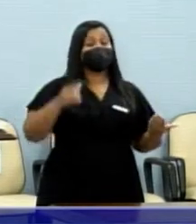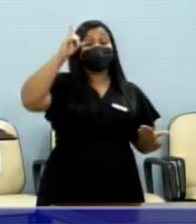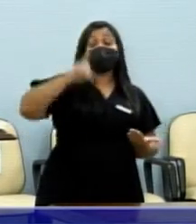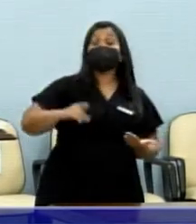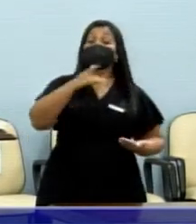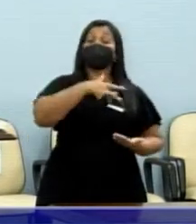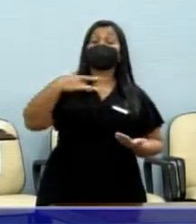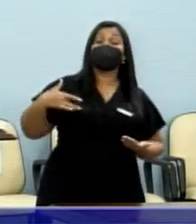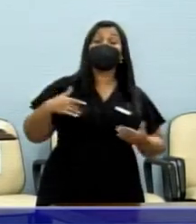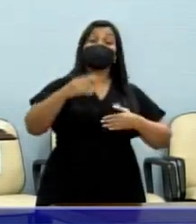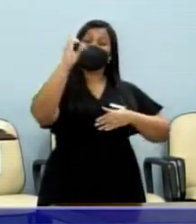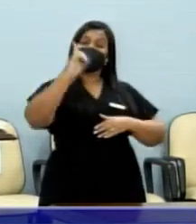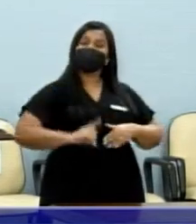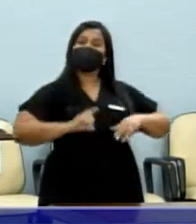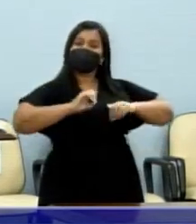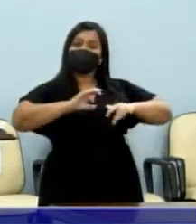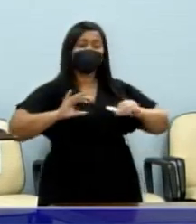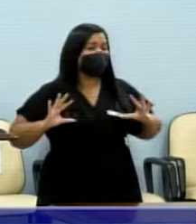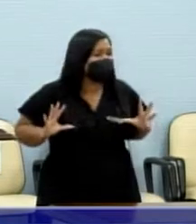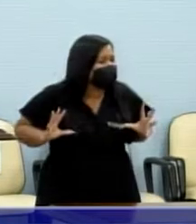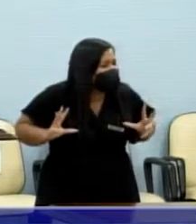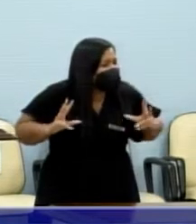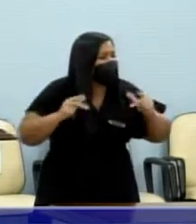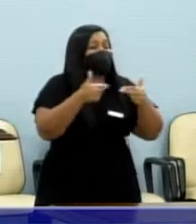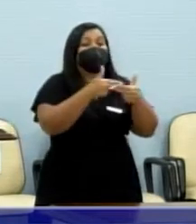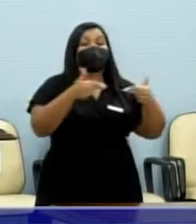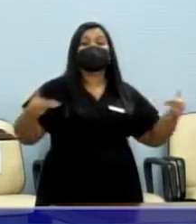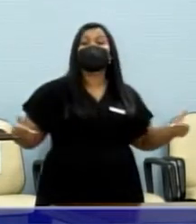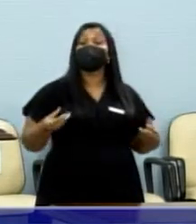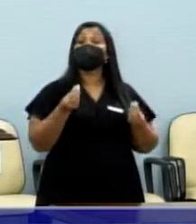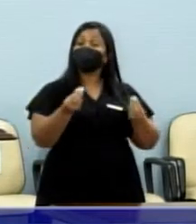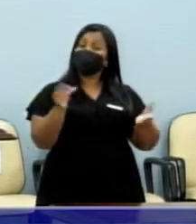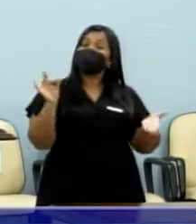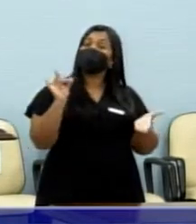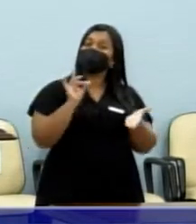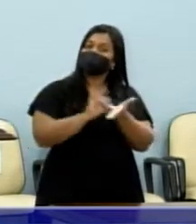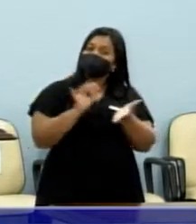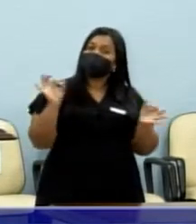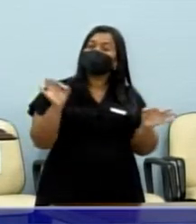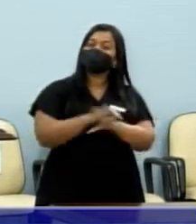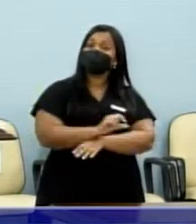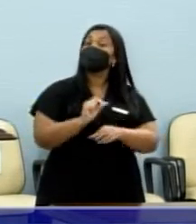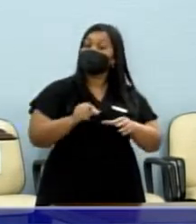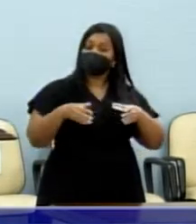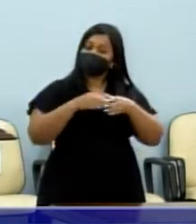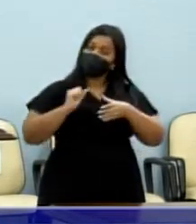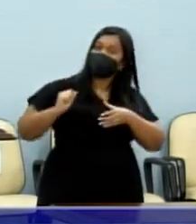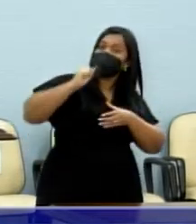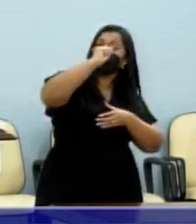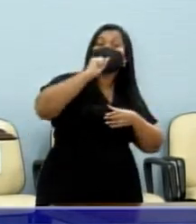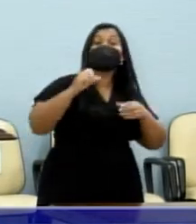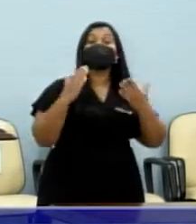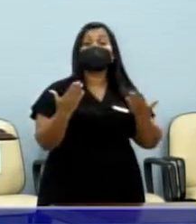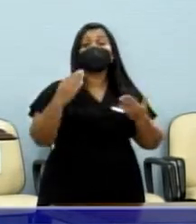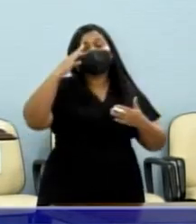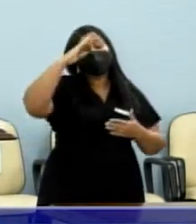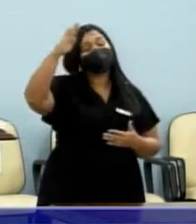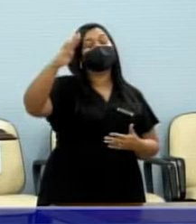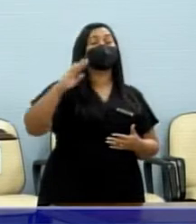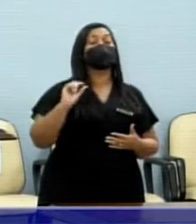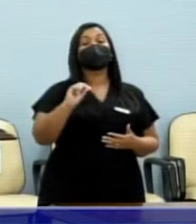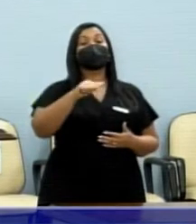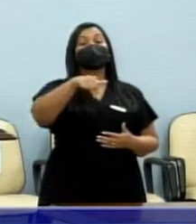direito à saúde, educação, todas essas coisas foram consolidadas pelos comunistas e principalmente em 70 anos